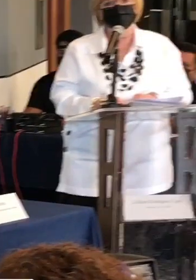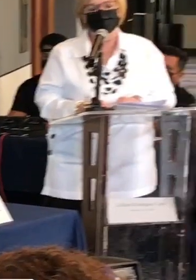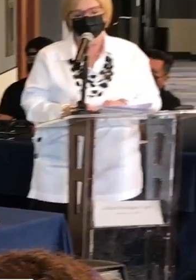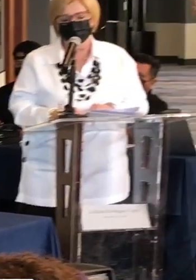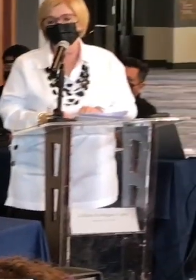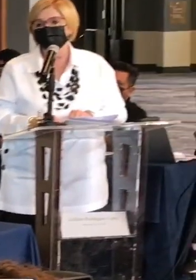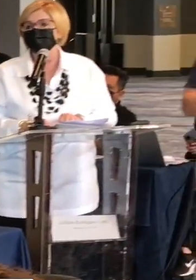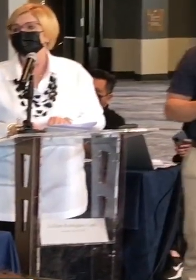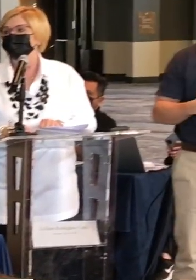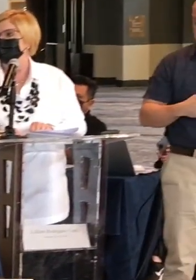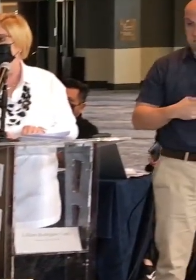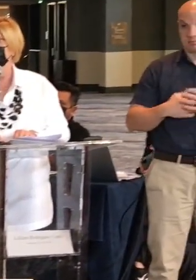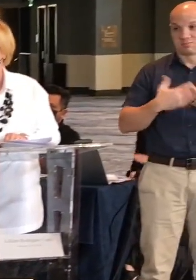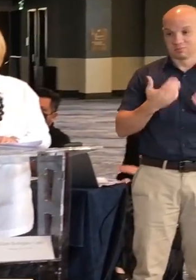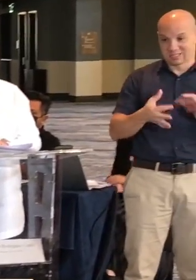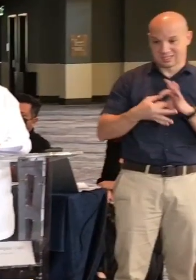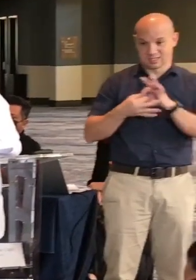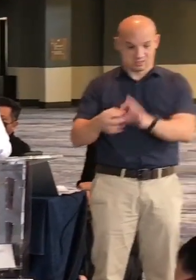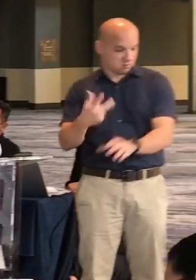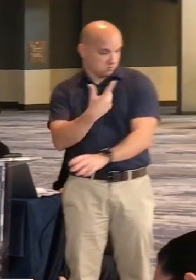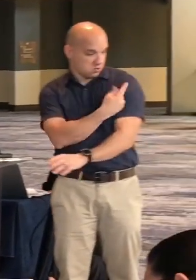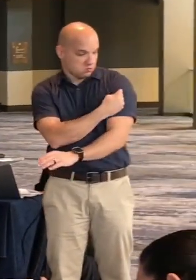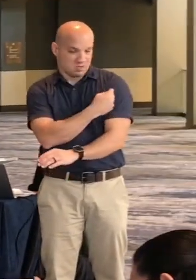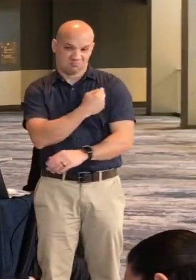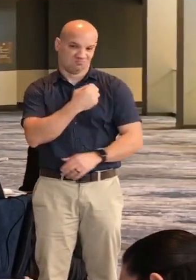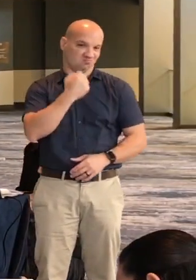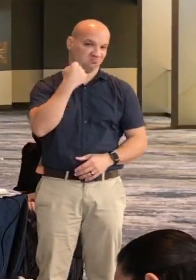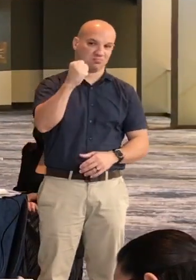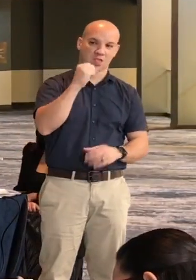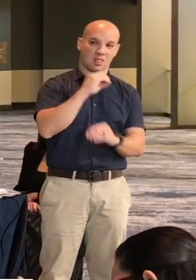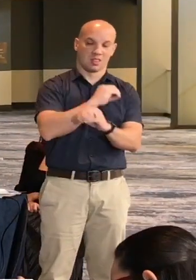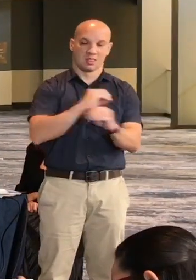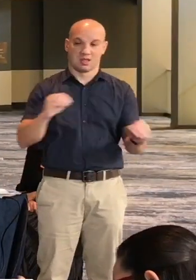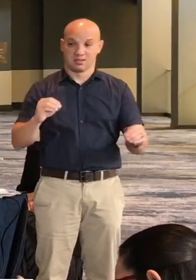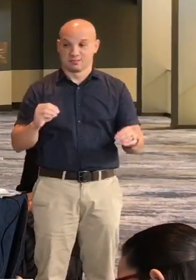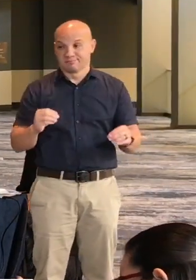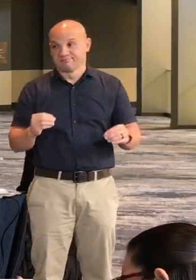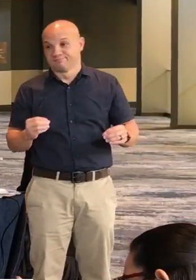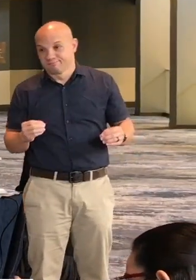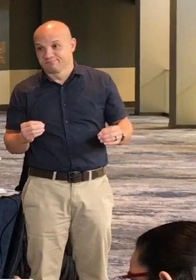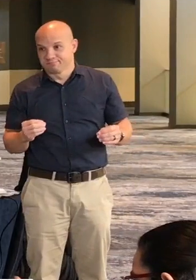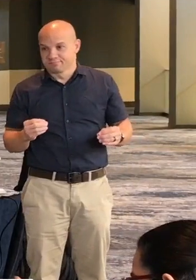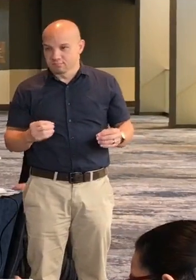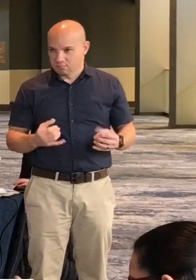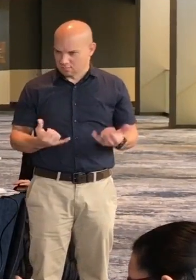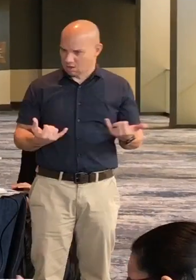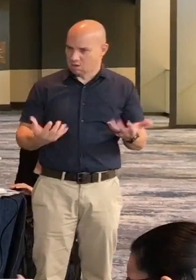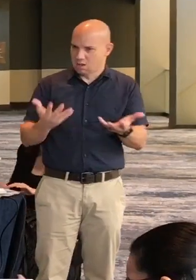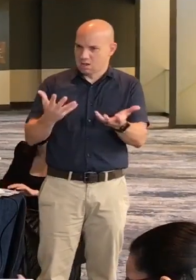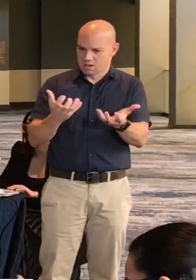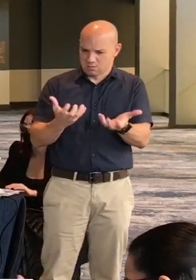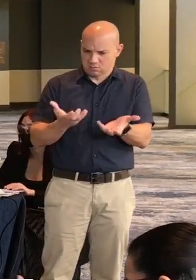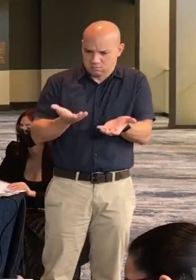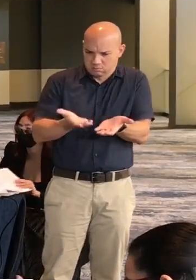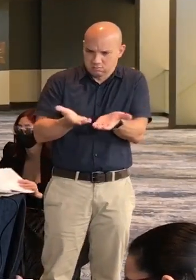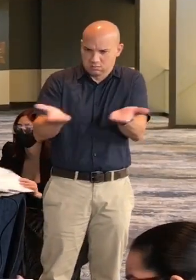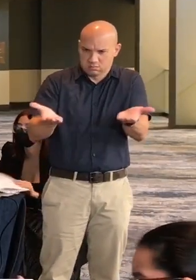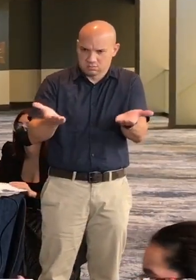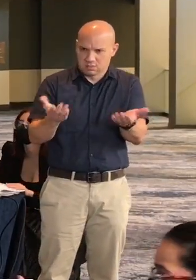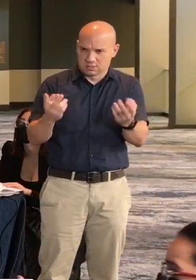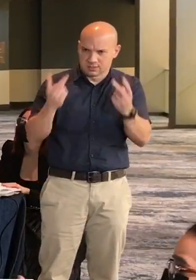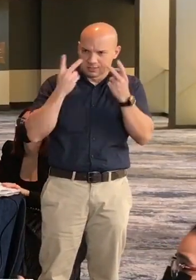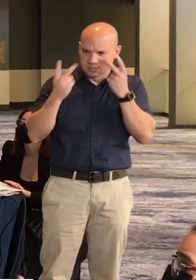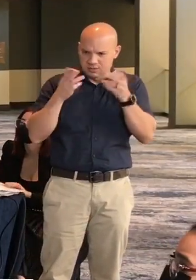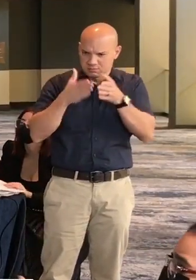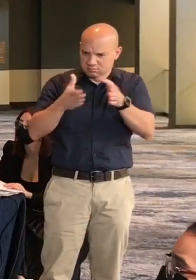con respecto, ¿verdad?, a la no vacunación. Fíjense que lo hemos invertido para mirar una mirada más profunda de